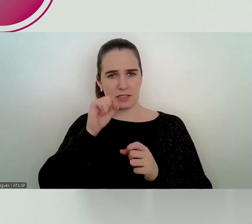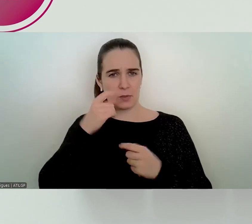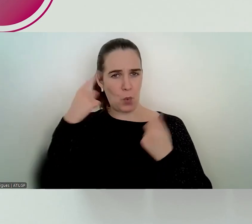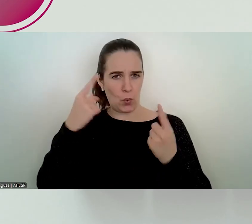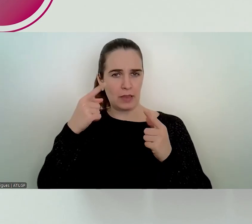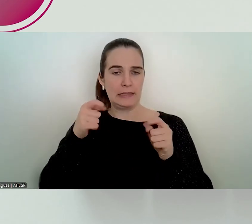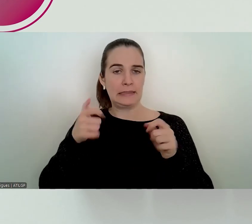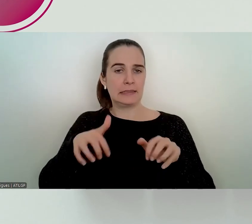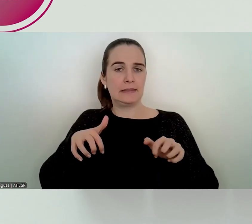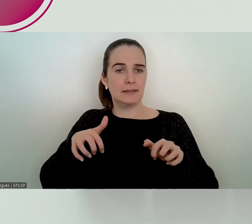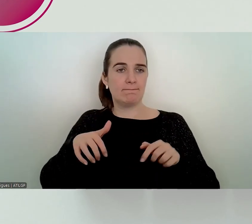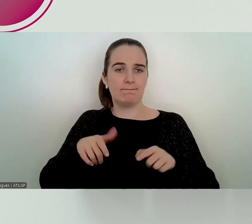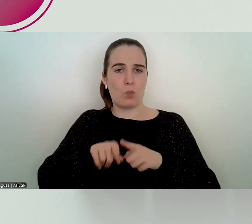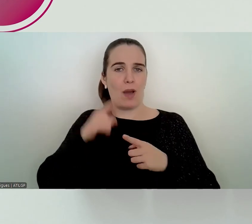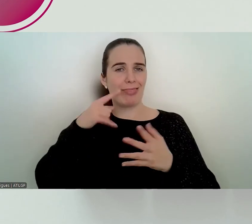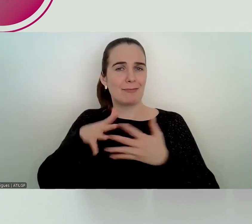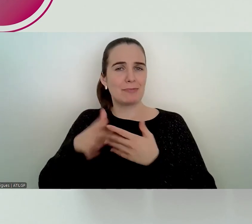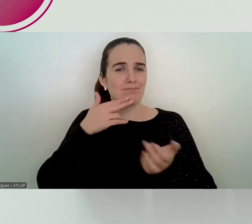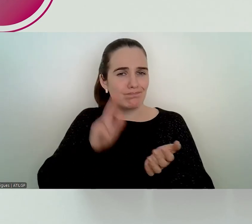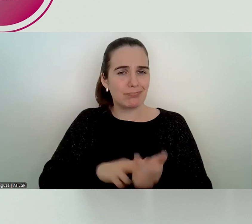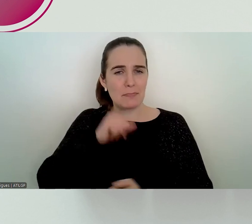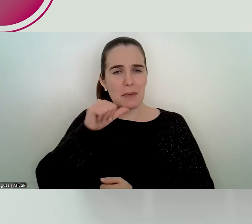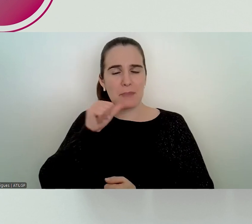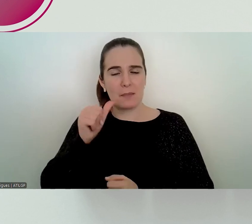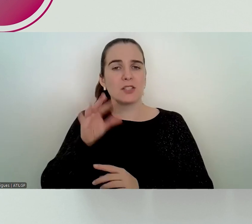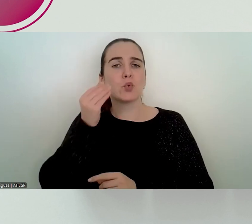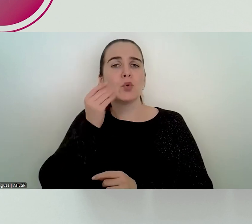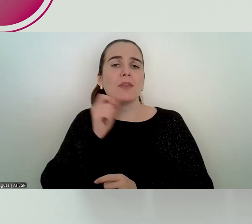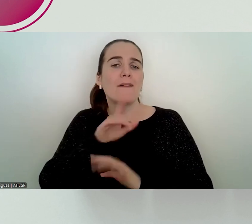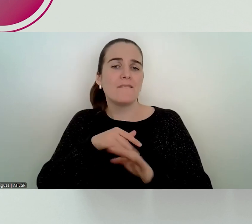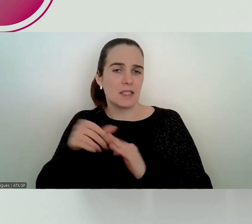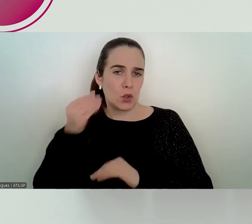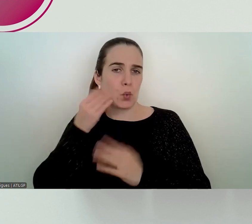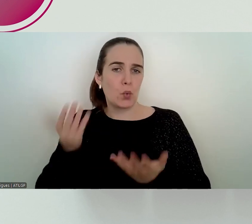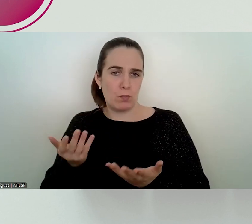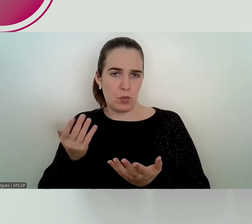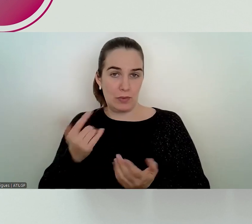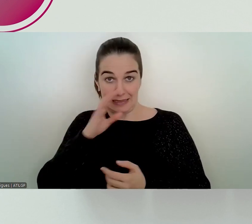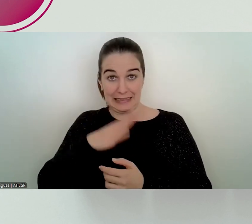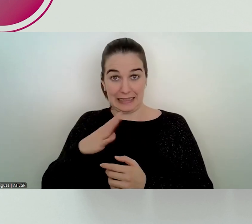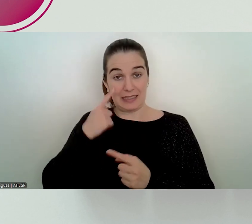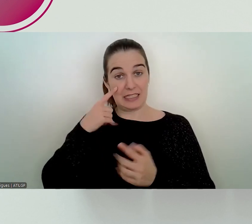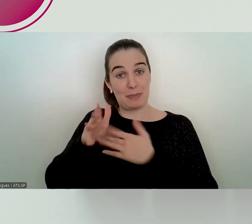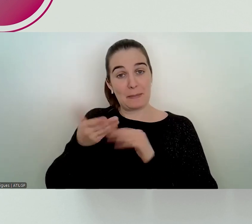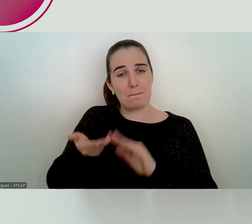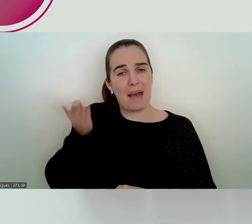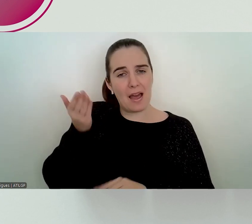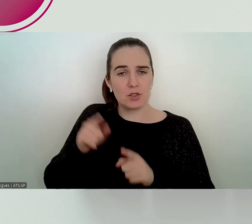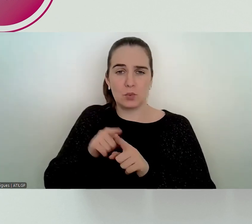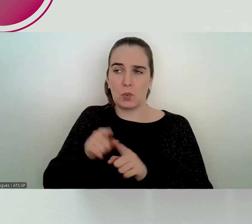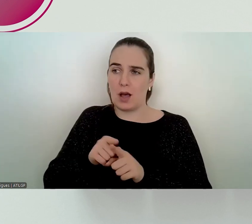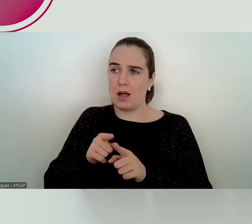uma verdadeira cultura de transparência, o que é que seria possível fazer no sentido de